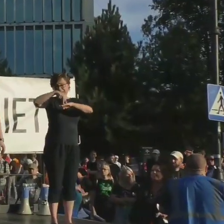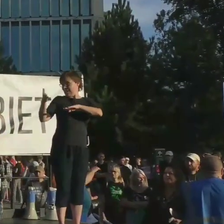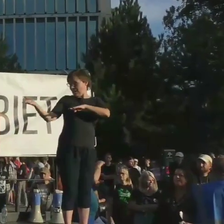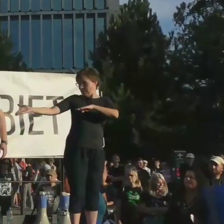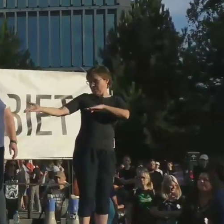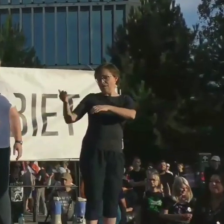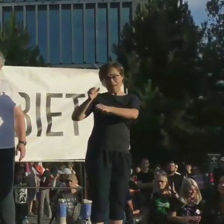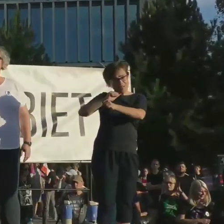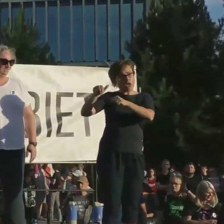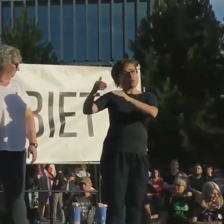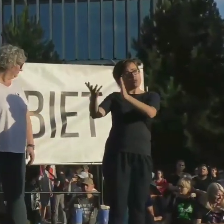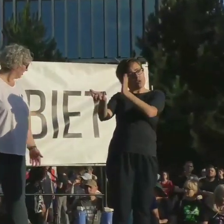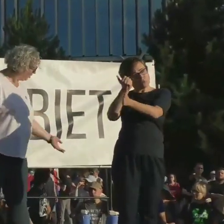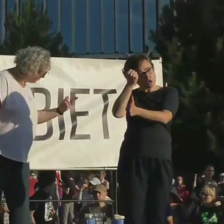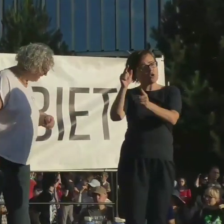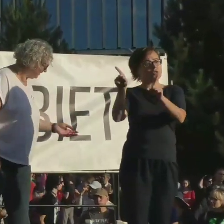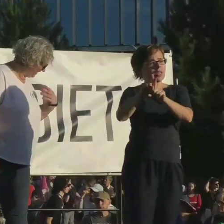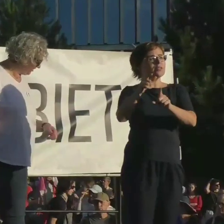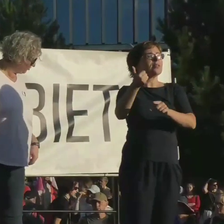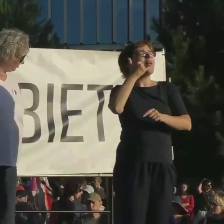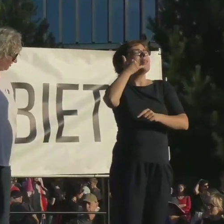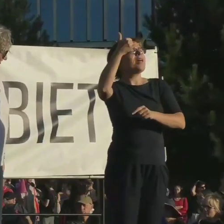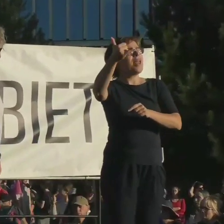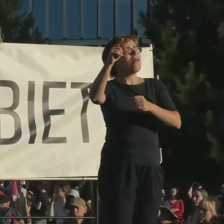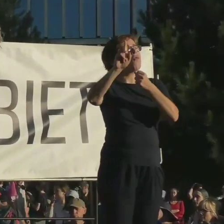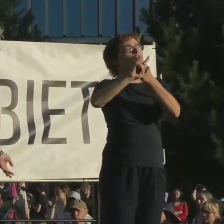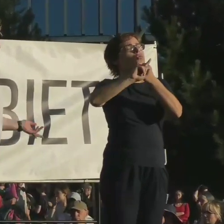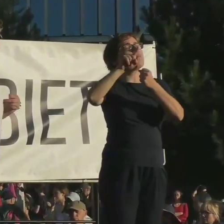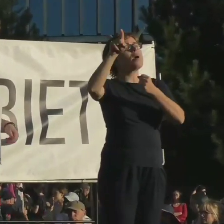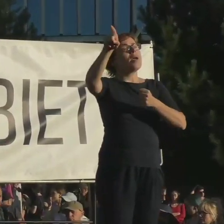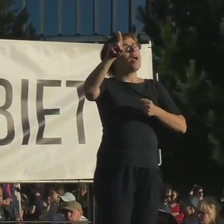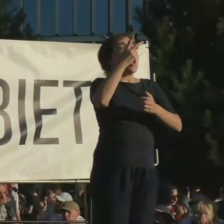wziąć, można naklejać z numerem do Aborcji Bez Granic.